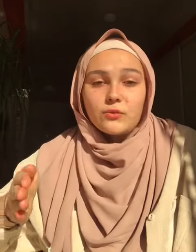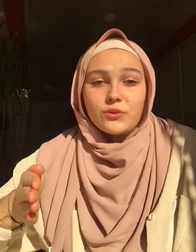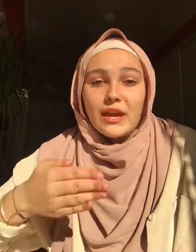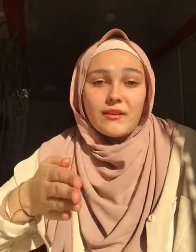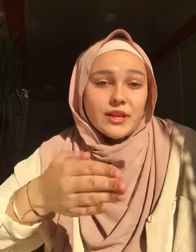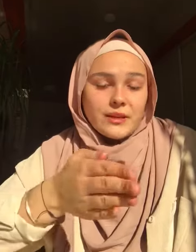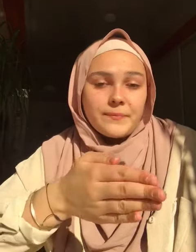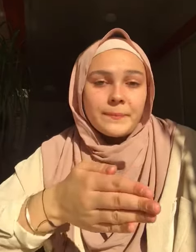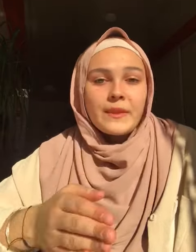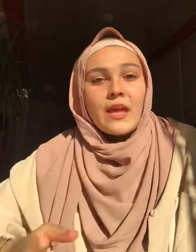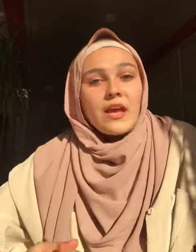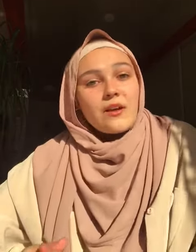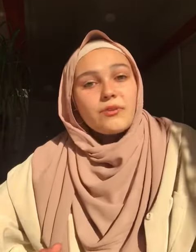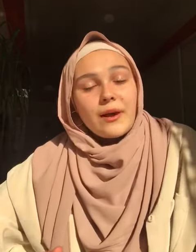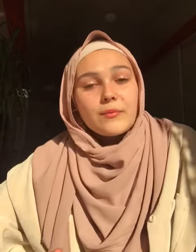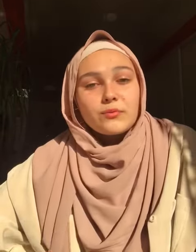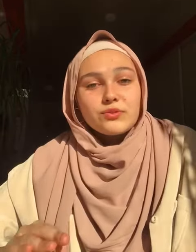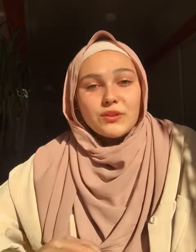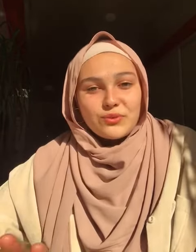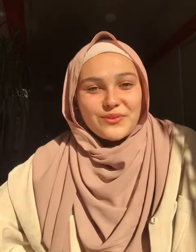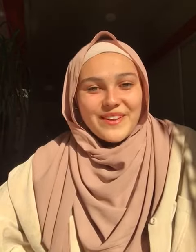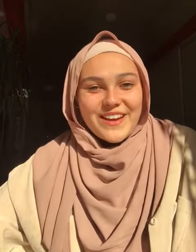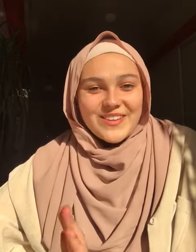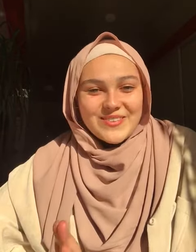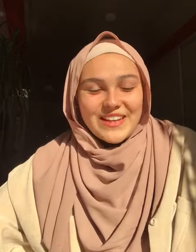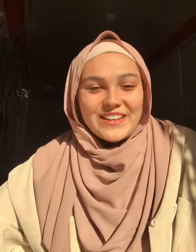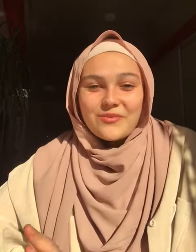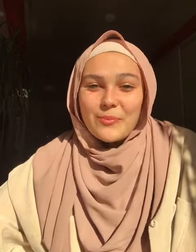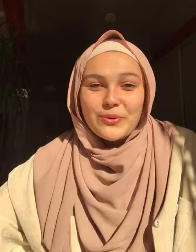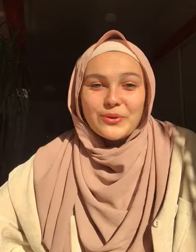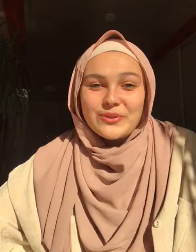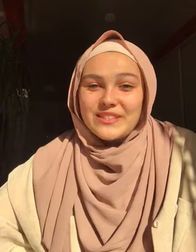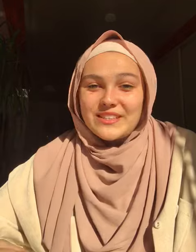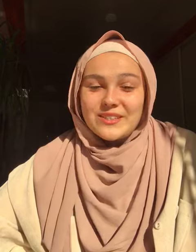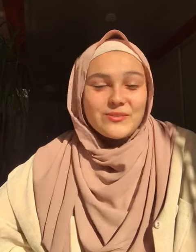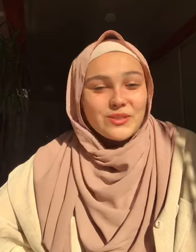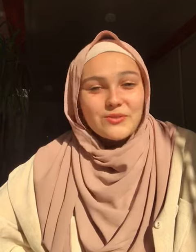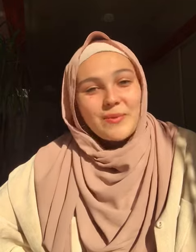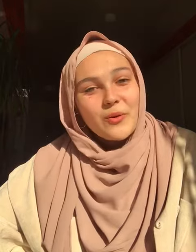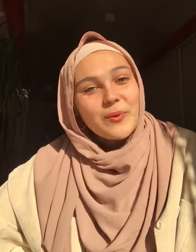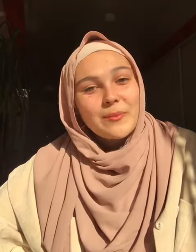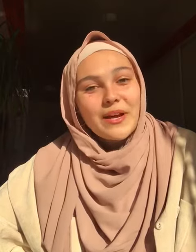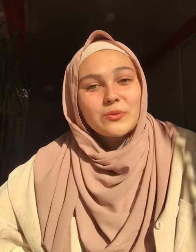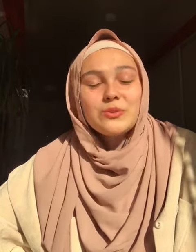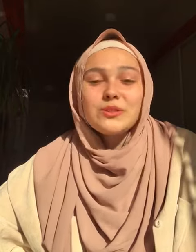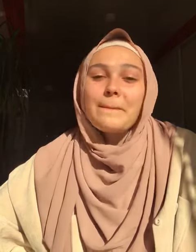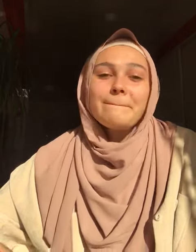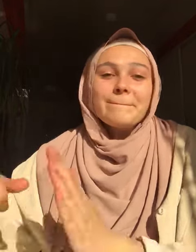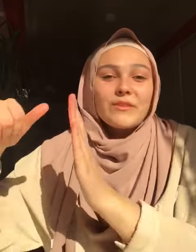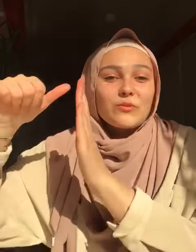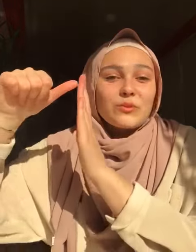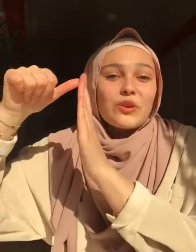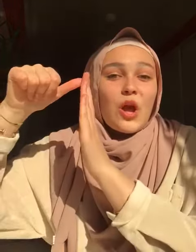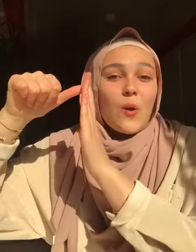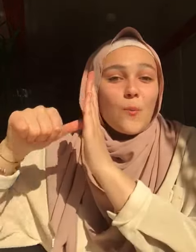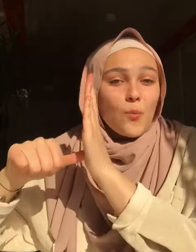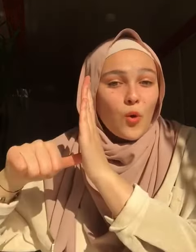Donc, avril. Voilà. Donc, je vais tout refaire une dernière fois pour que ce soit bien compris par tous. Donc,